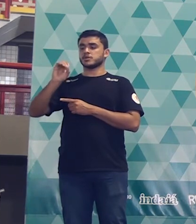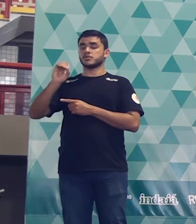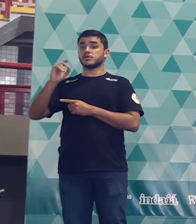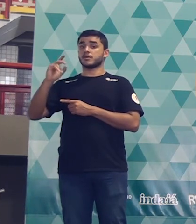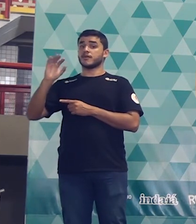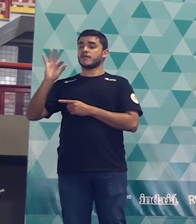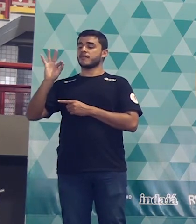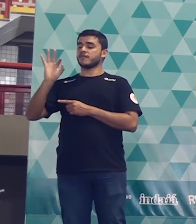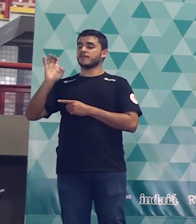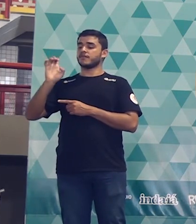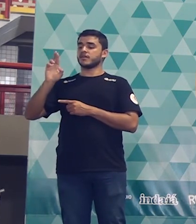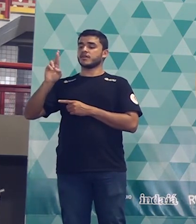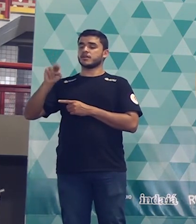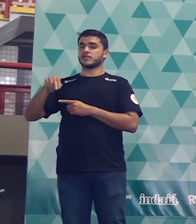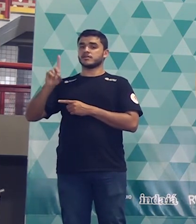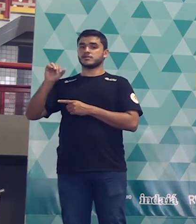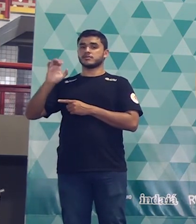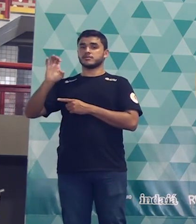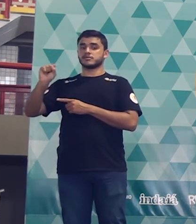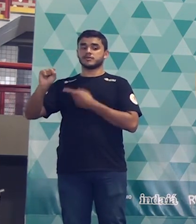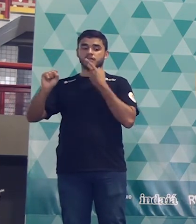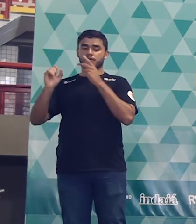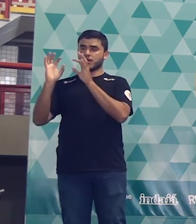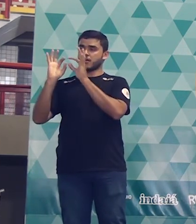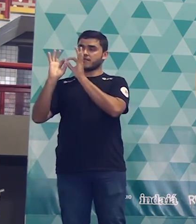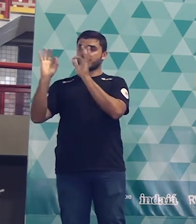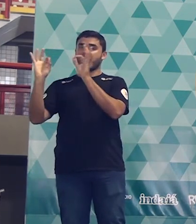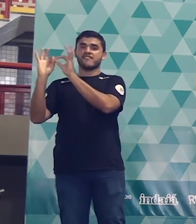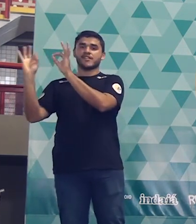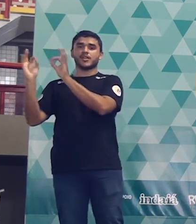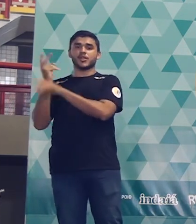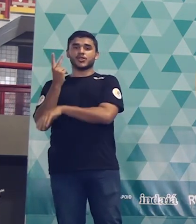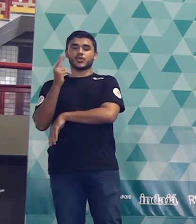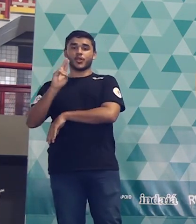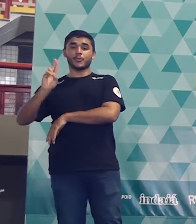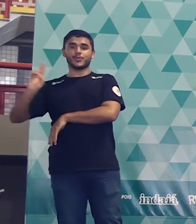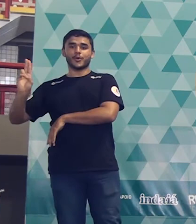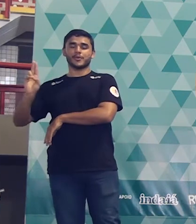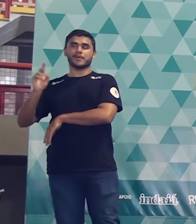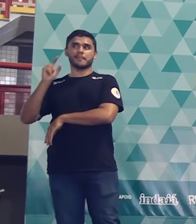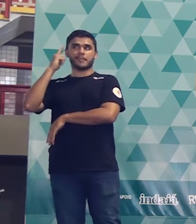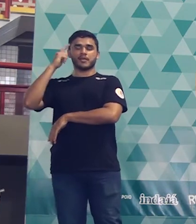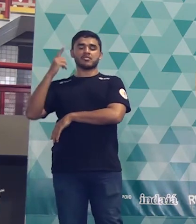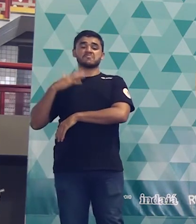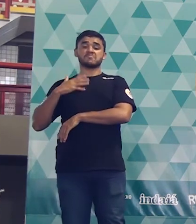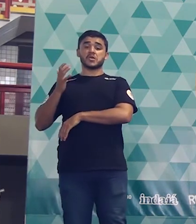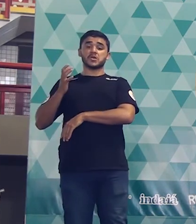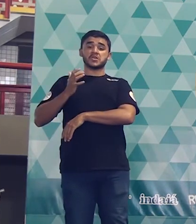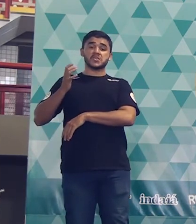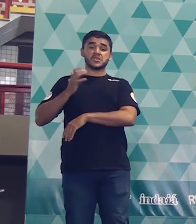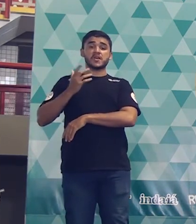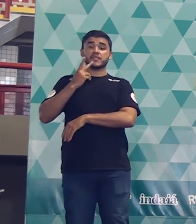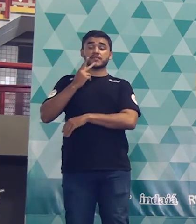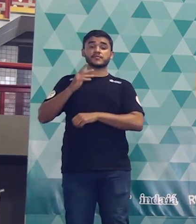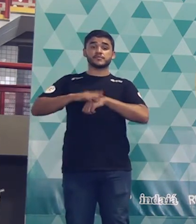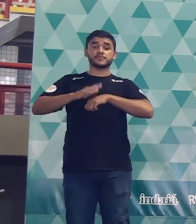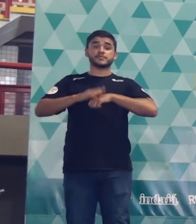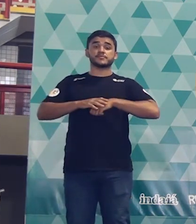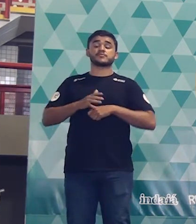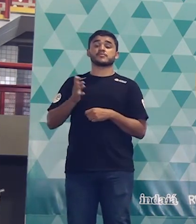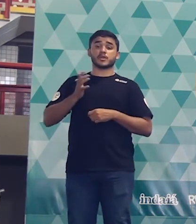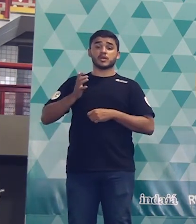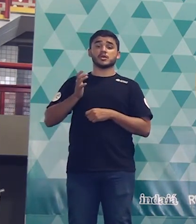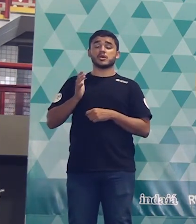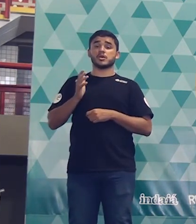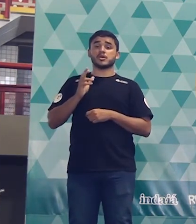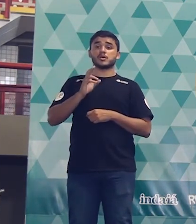pobre? Rico. Não é não? Rico. Geralmente quem faz questão do sobrenome é o